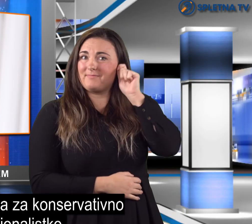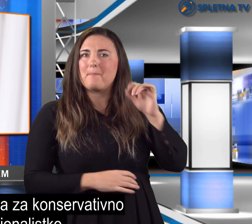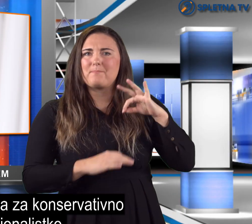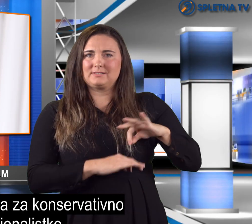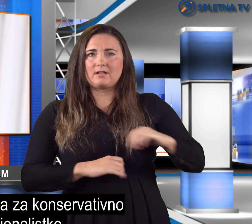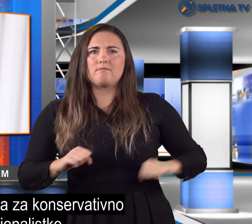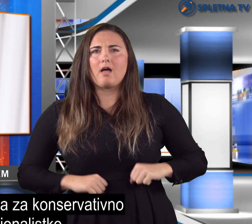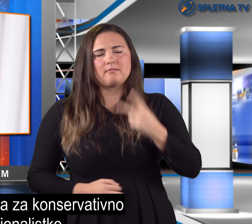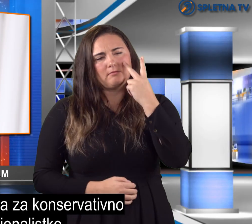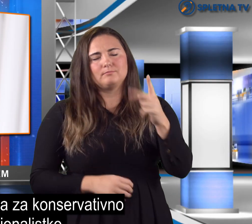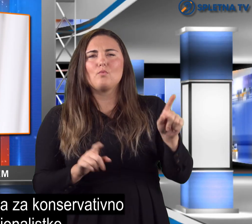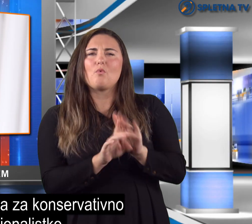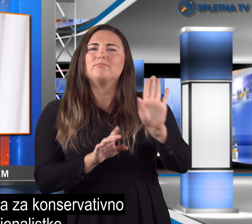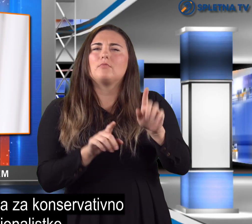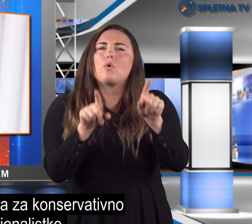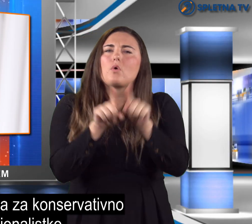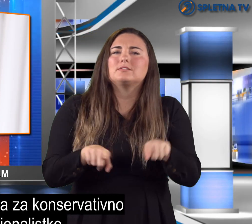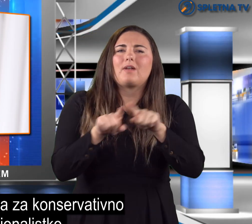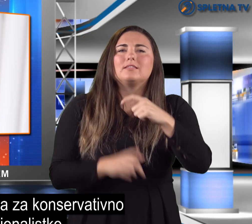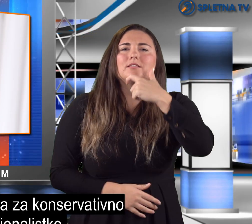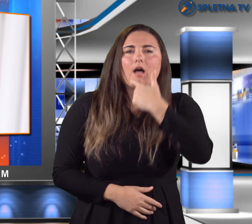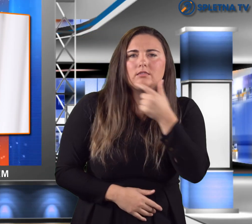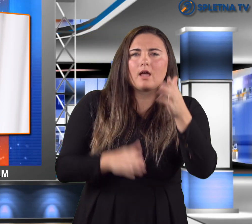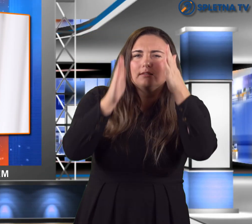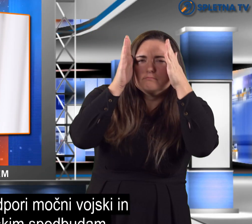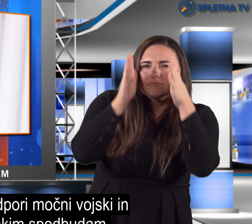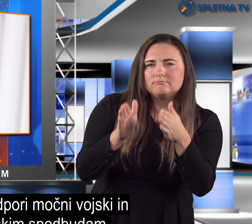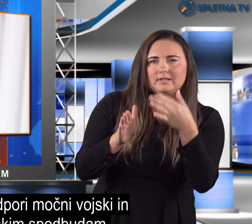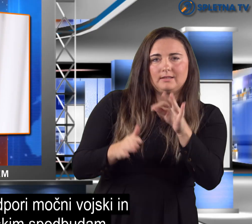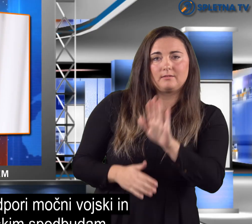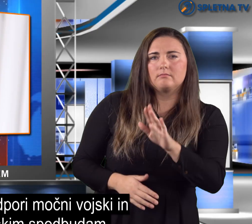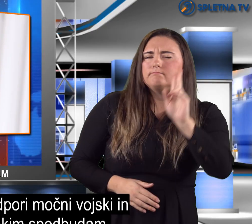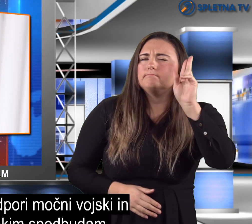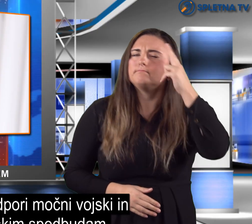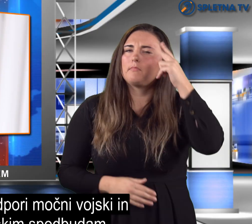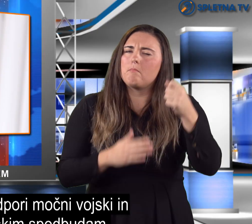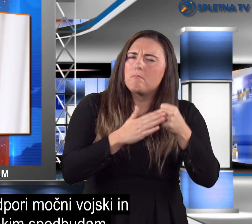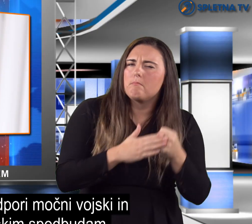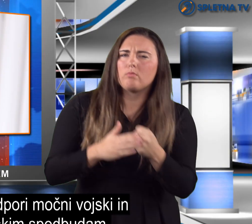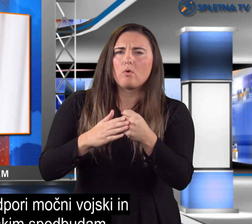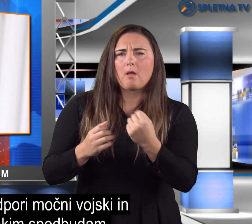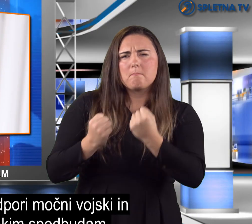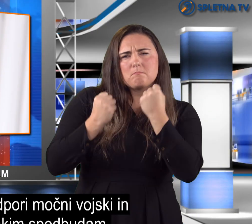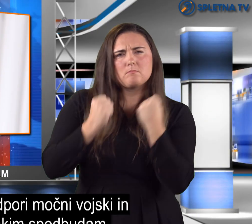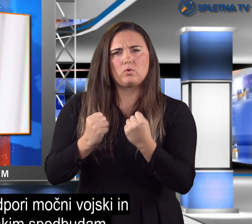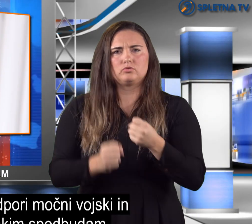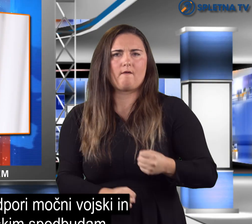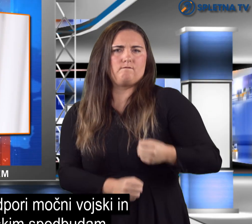Takaiči velja za konzervativno nacionalistko, znano po podpori močni vojski in gospodarskim spodbudam.